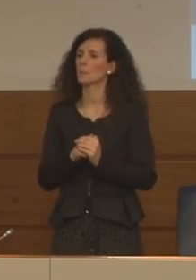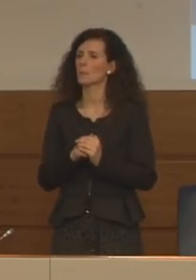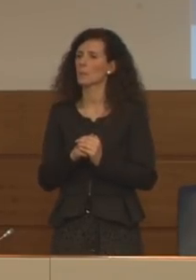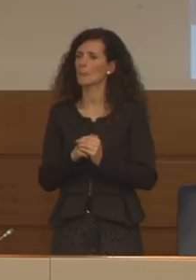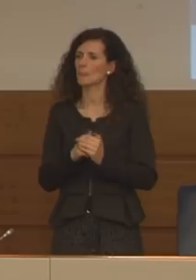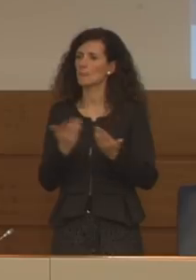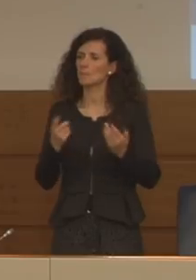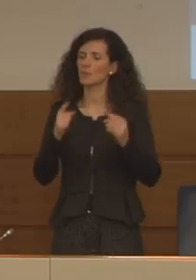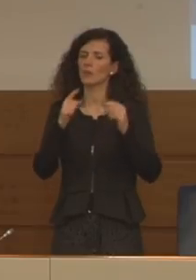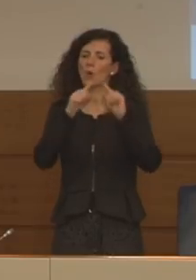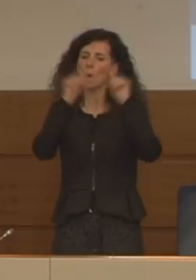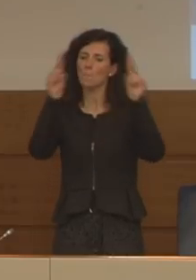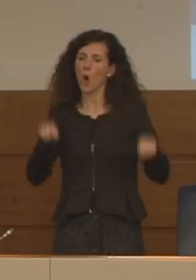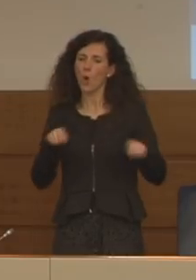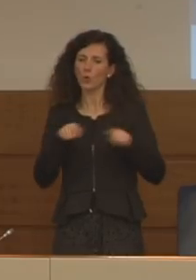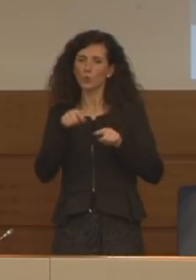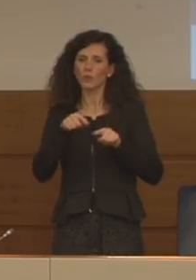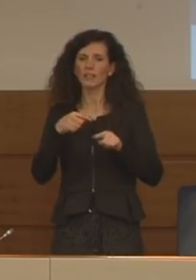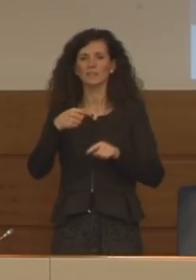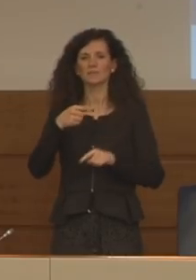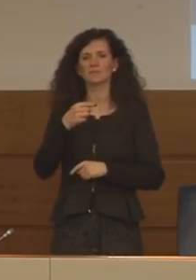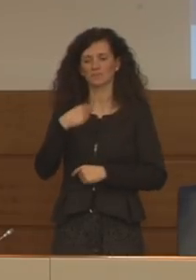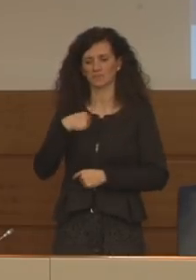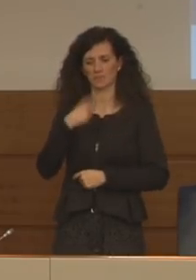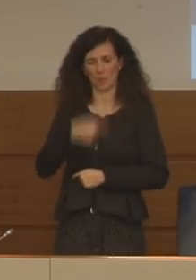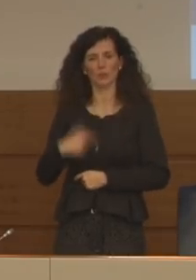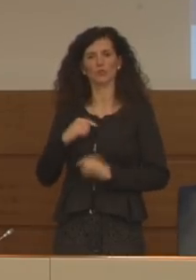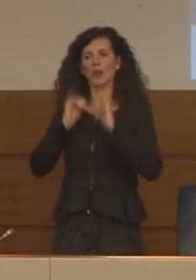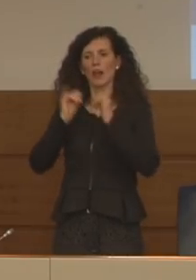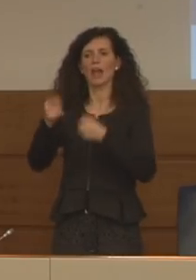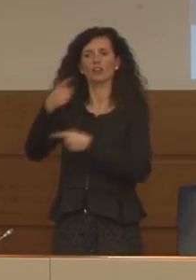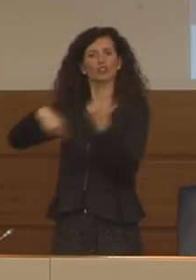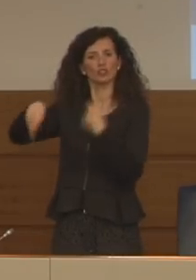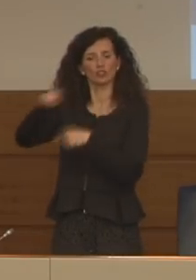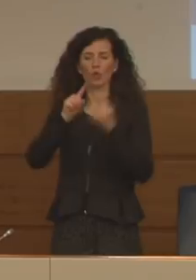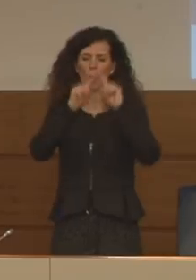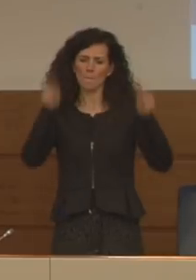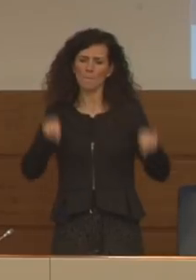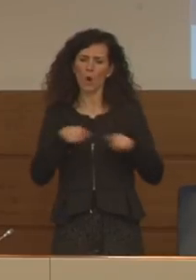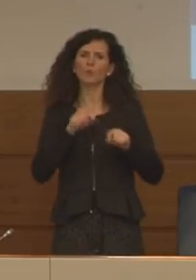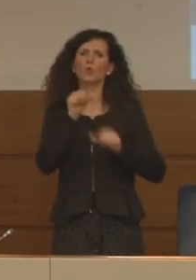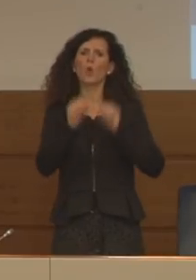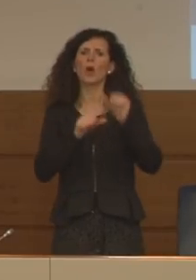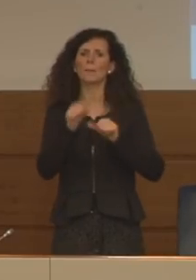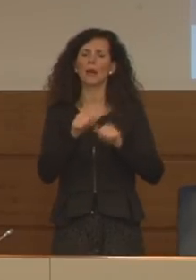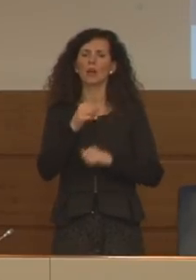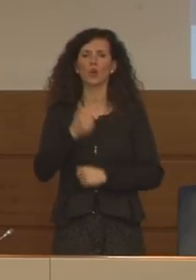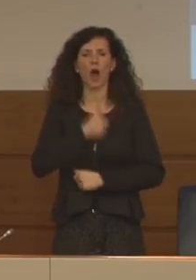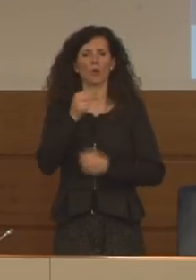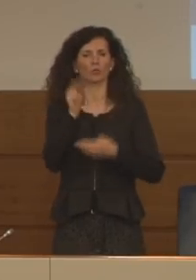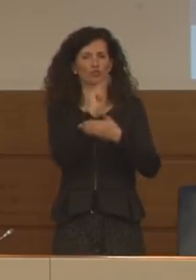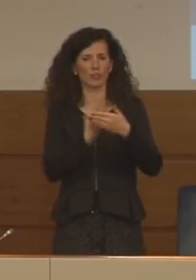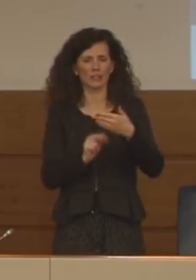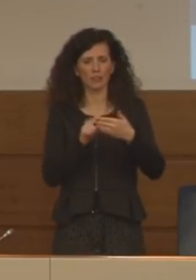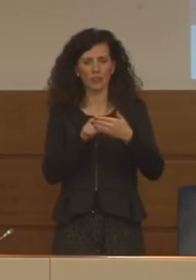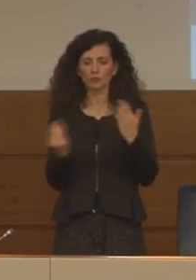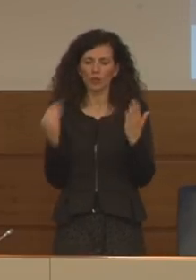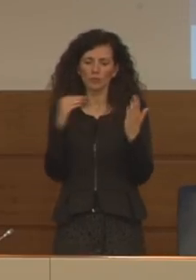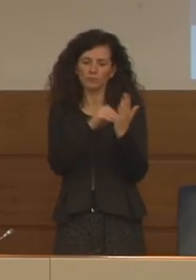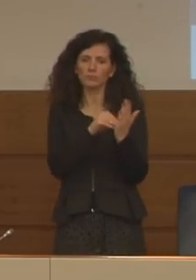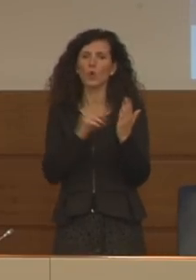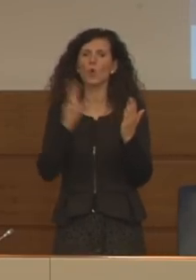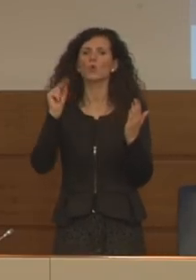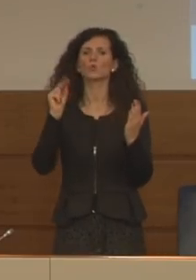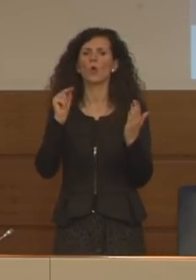moduli con cui andiamo in giro con cui dobbiamo appunto dire per andare in giro sull'autocertificazione è stata inserita una nuova domanda